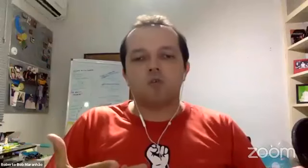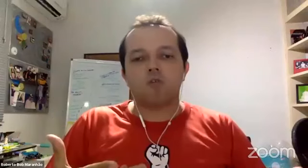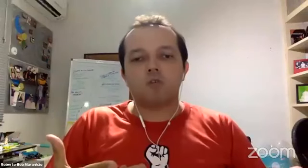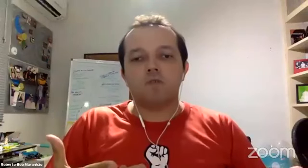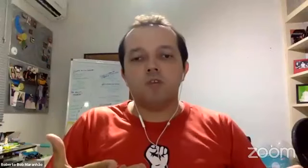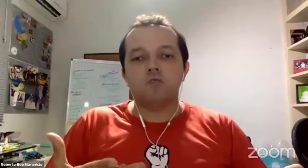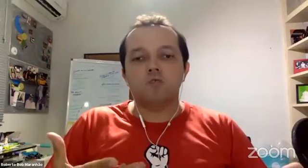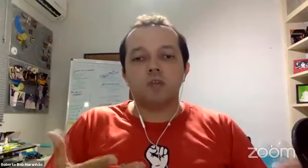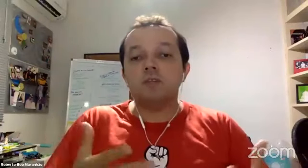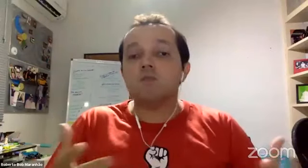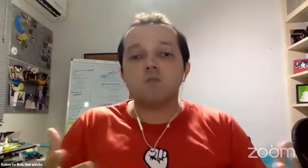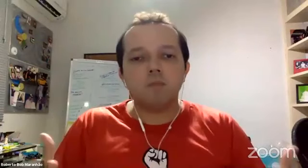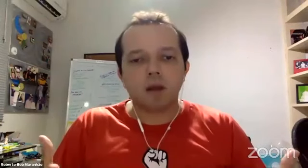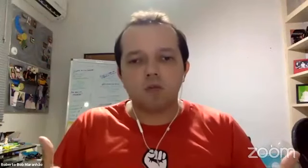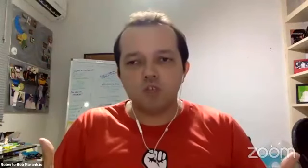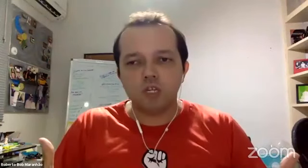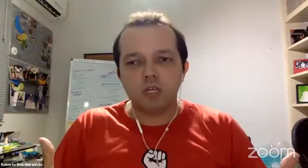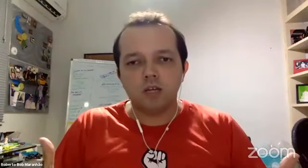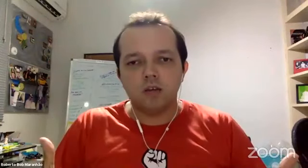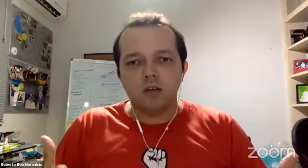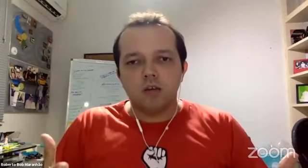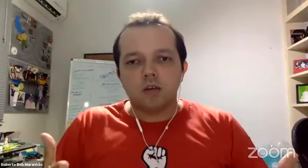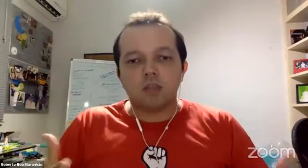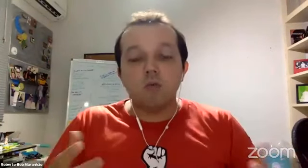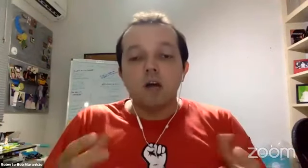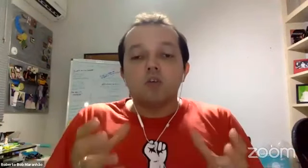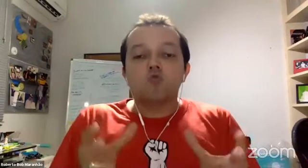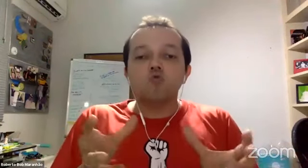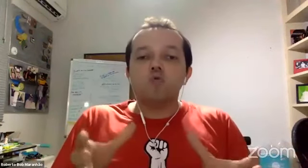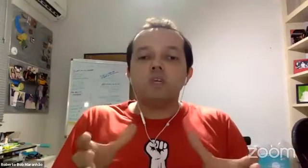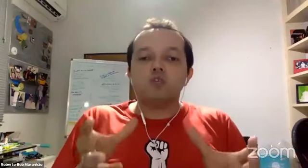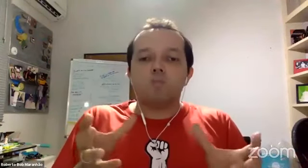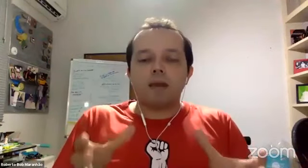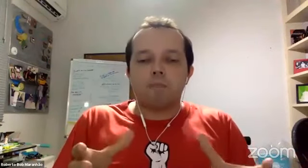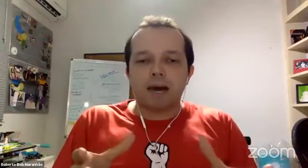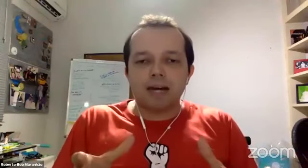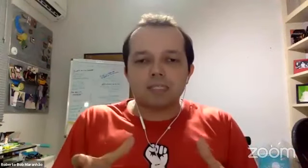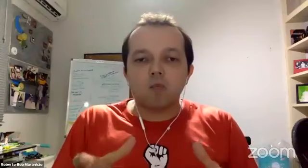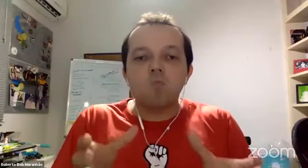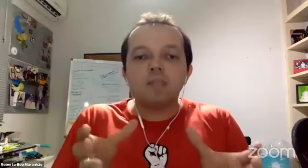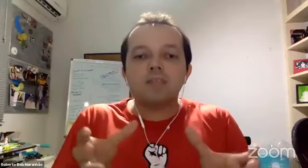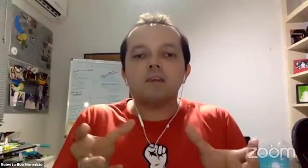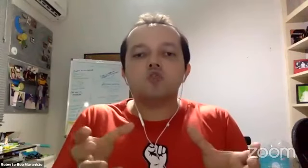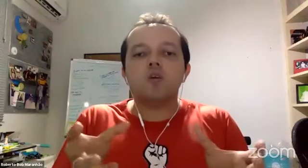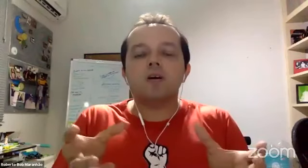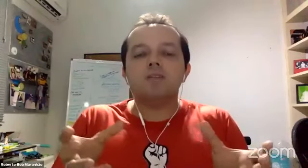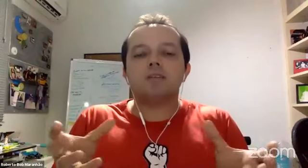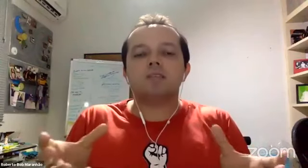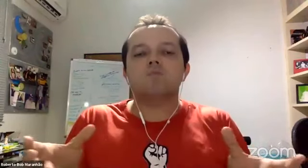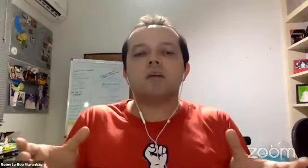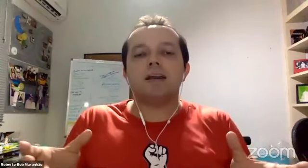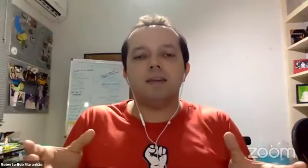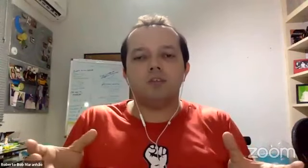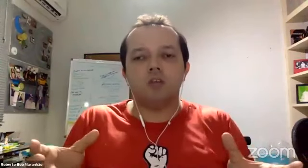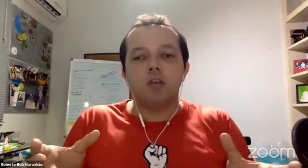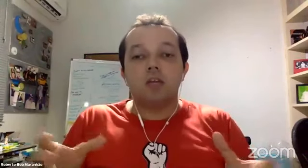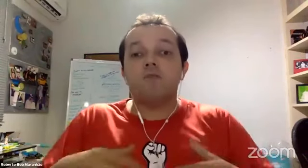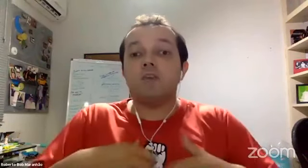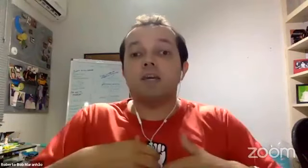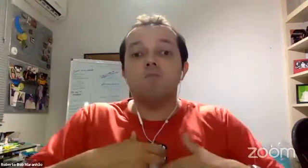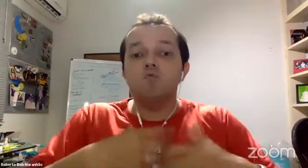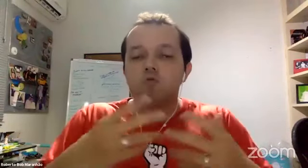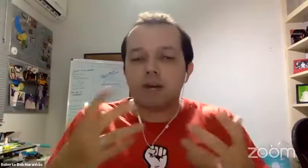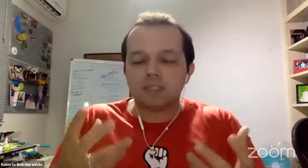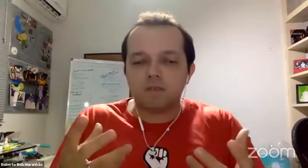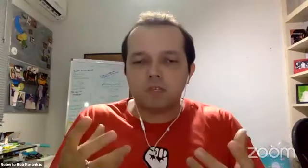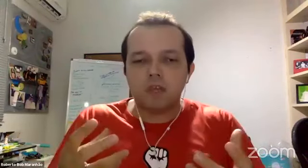crise do coronavírus, eles não têm para onde ir. Então, tudo isso perpassa uma desorganização da rede, que